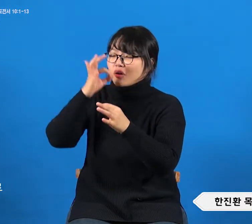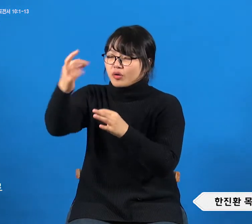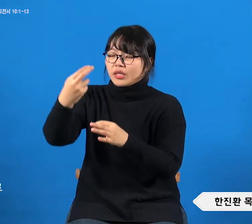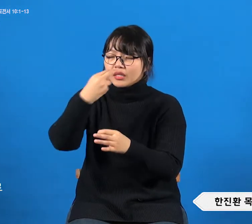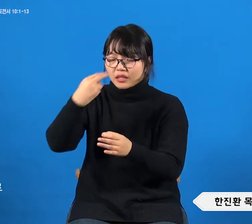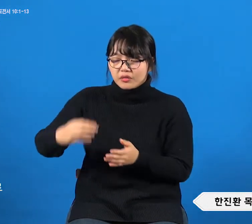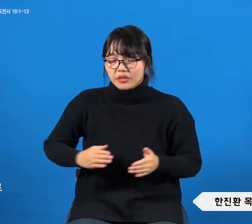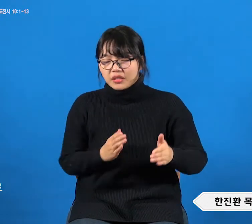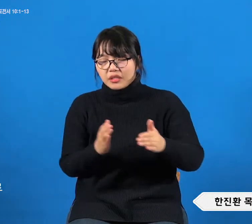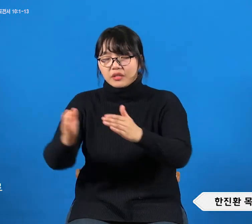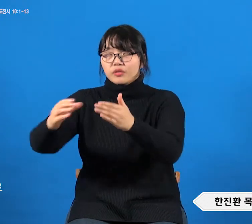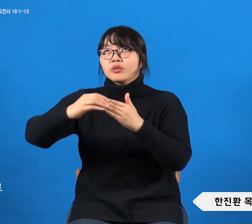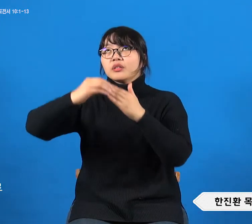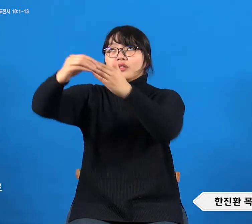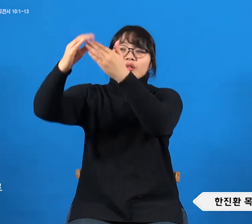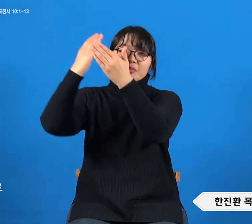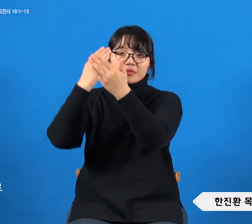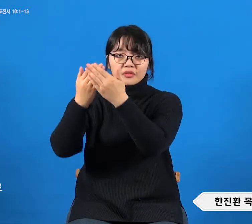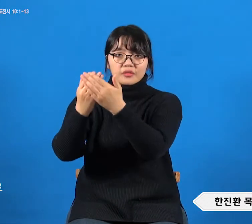길로 인도하소서.